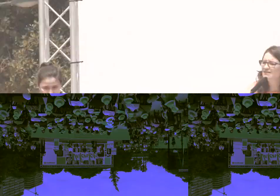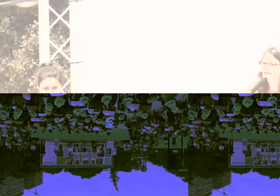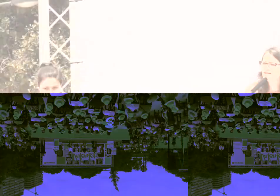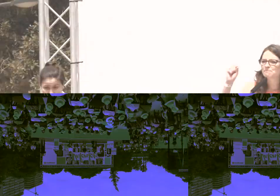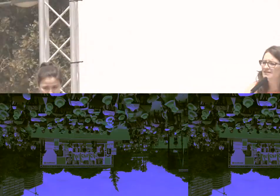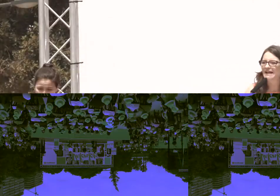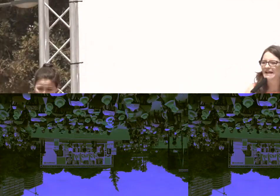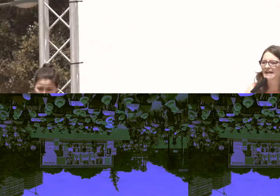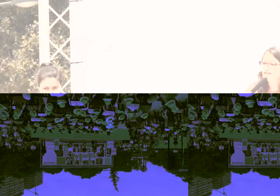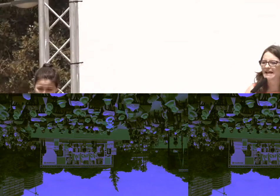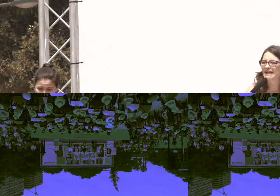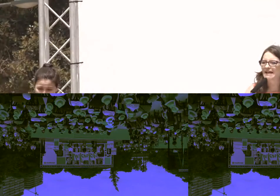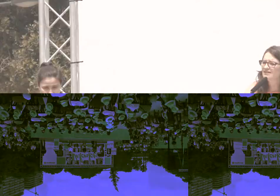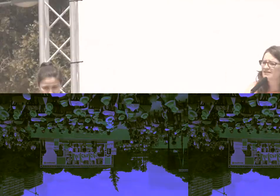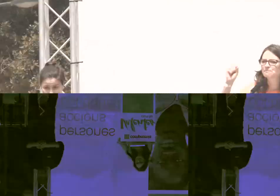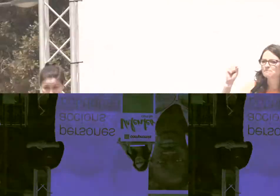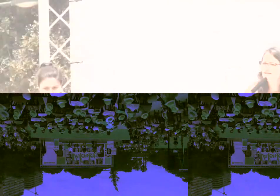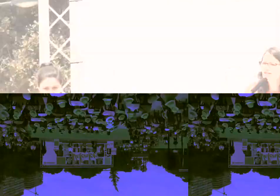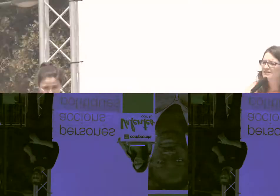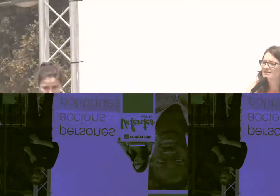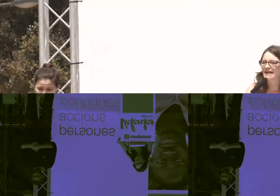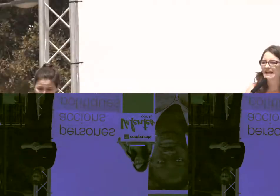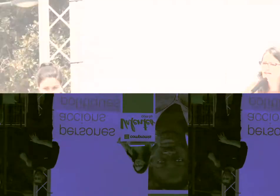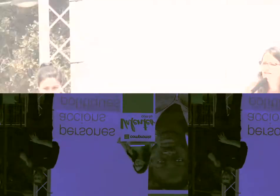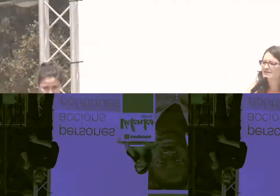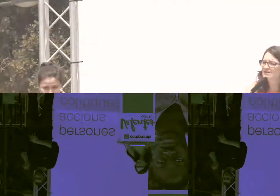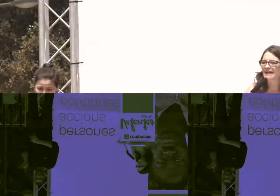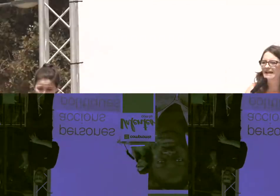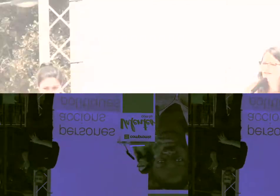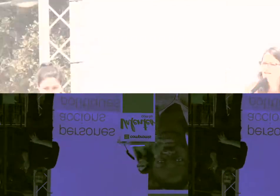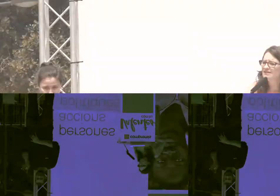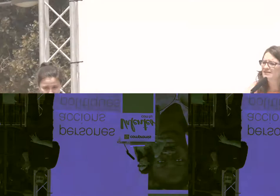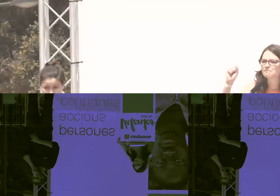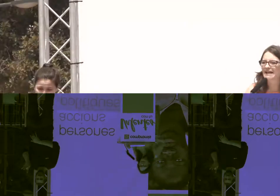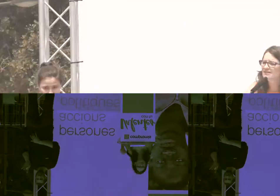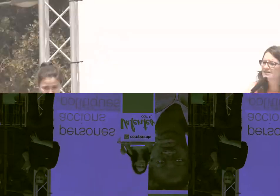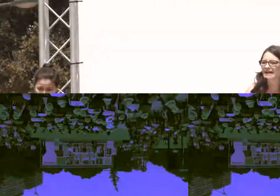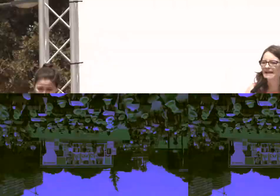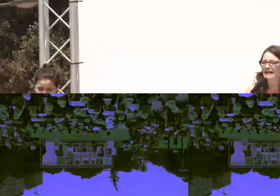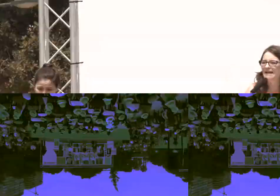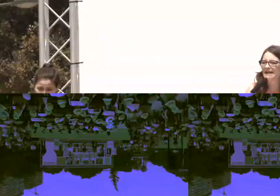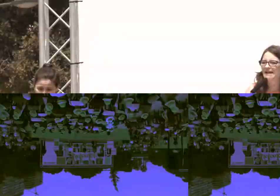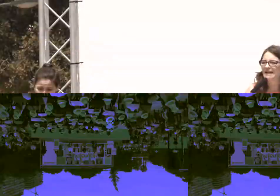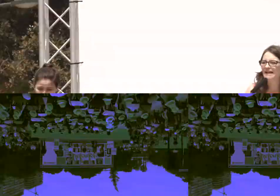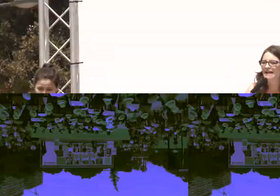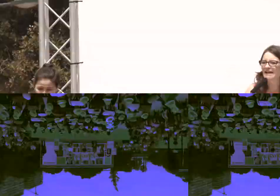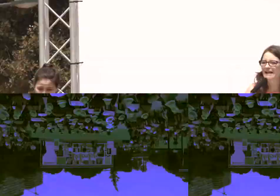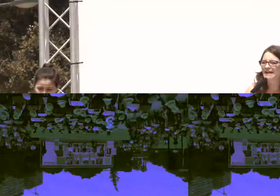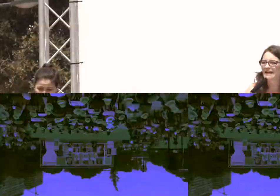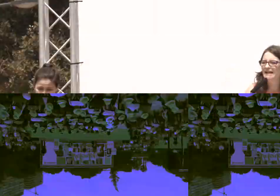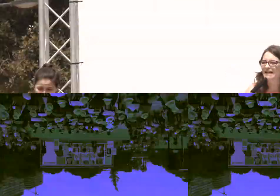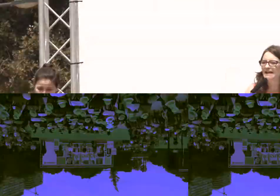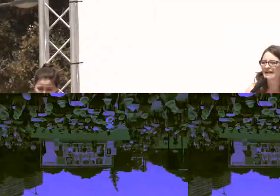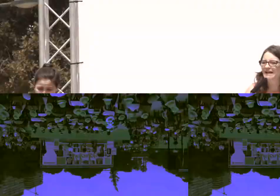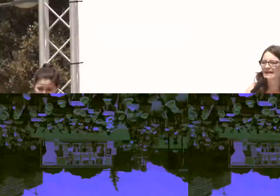En 2015, l'escola s'havia deixat de ser una eina d'igualtat per a formar